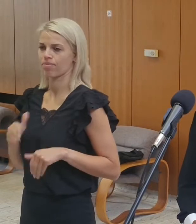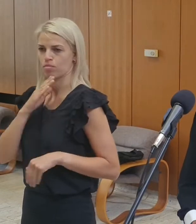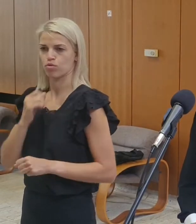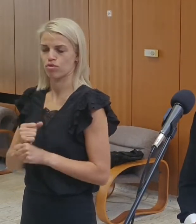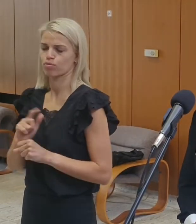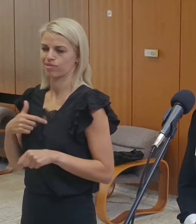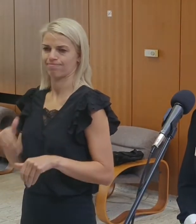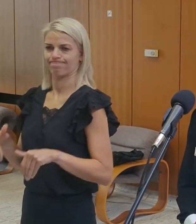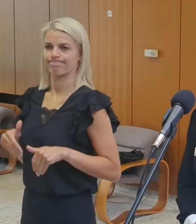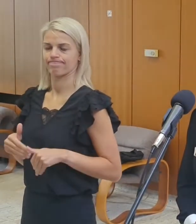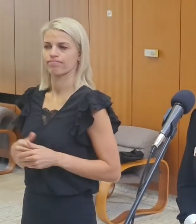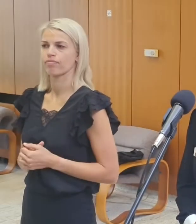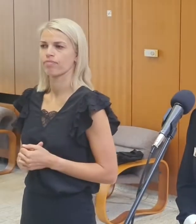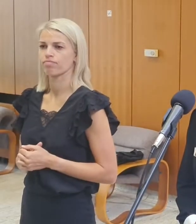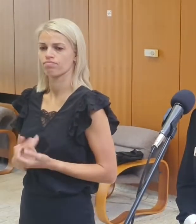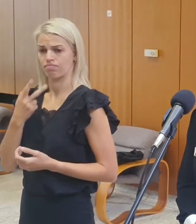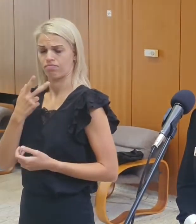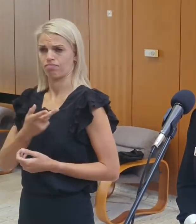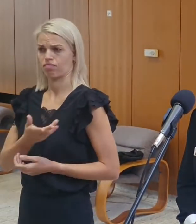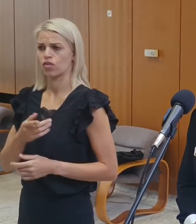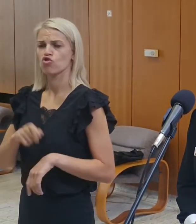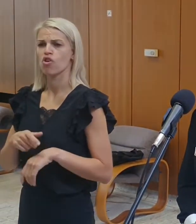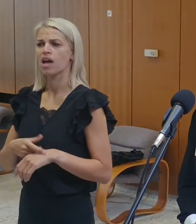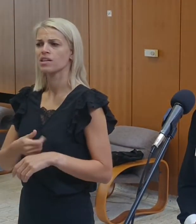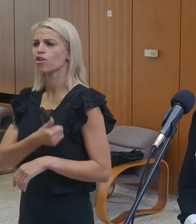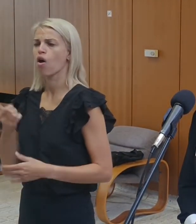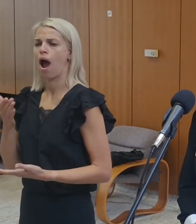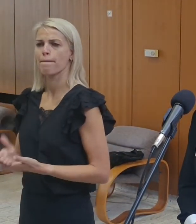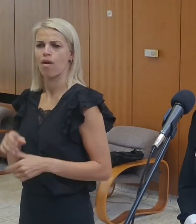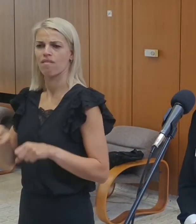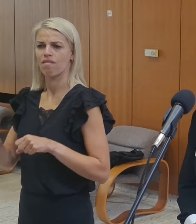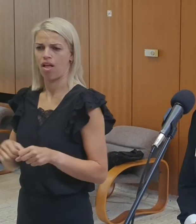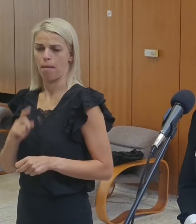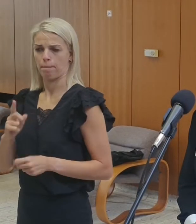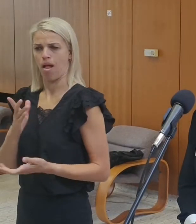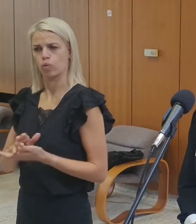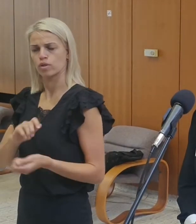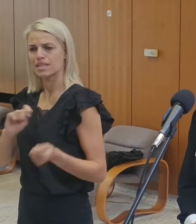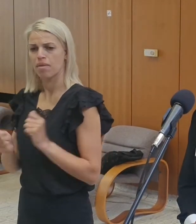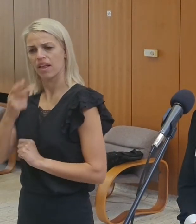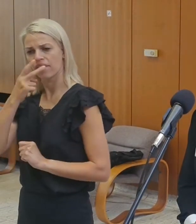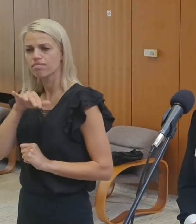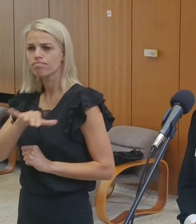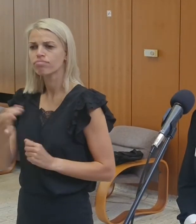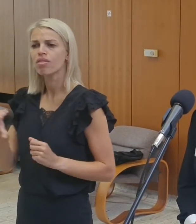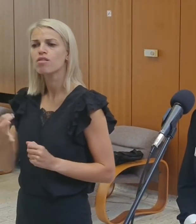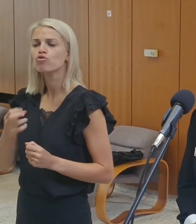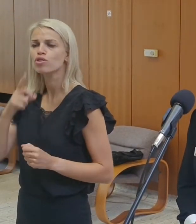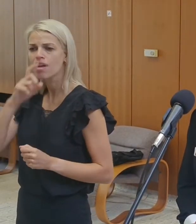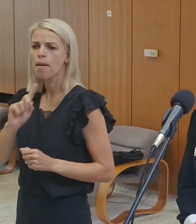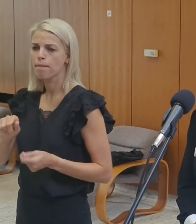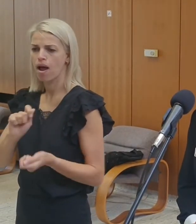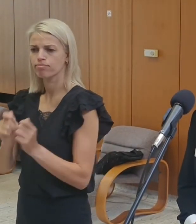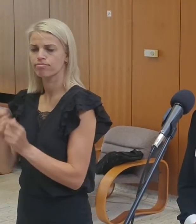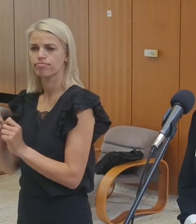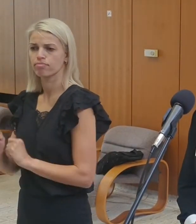zdržanlivosti, si myslím, že nemôže voliť. Nebolo rok a pol času dosť na to, aby sa tento systém zmenil, keď hovoríte, že systém je zlý a aby to teda niesol na úhľadne procesu